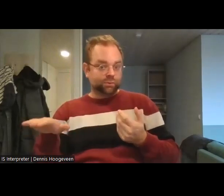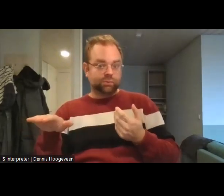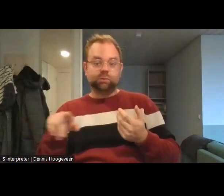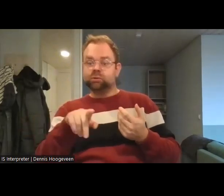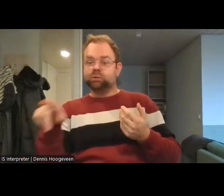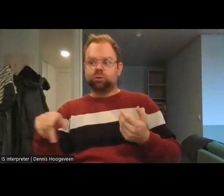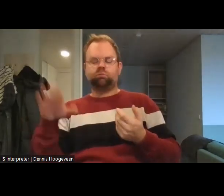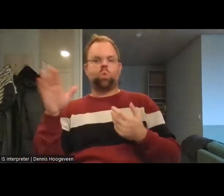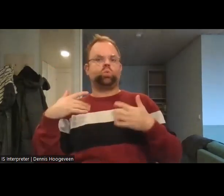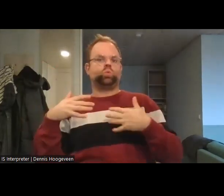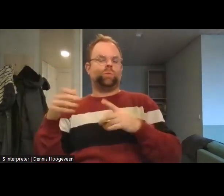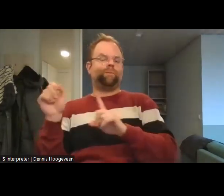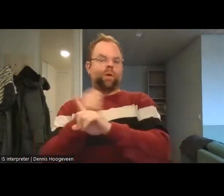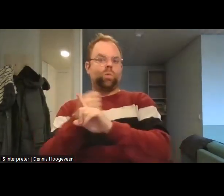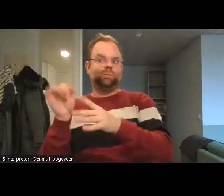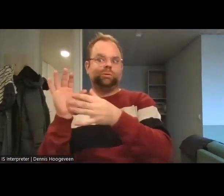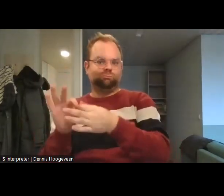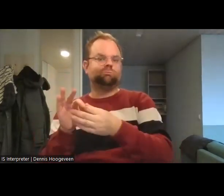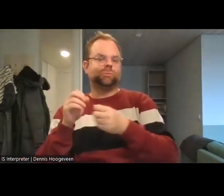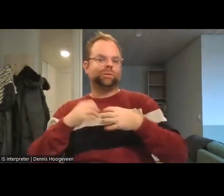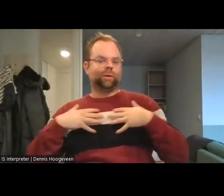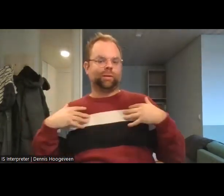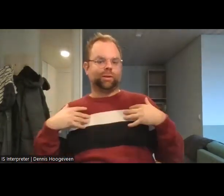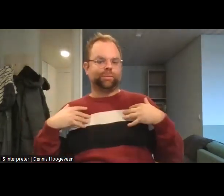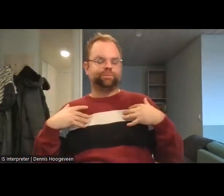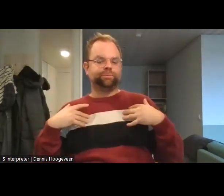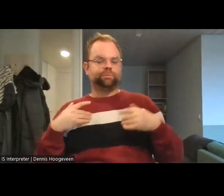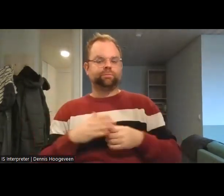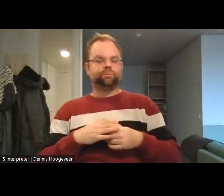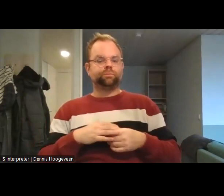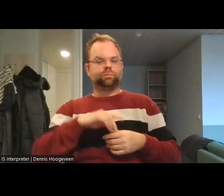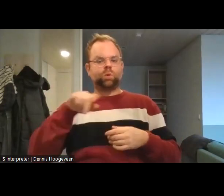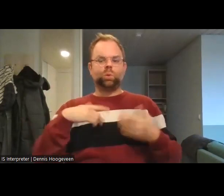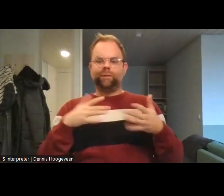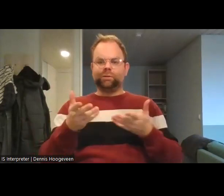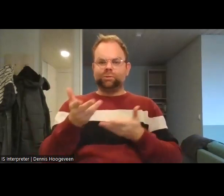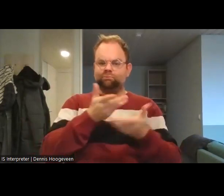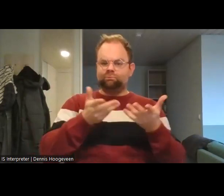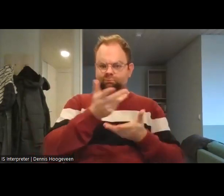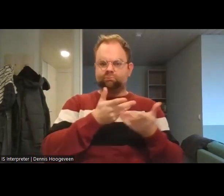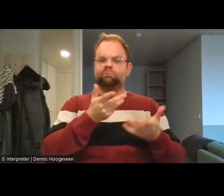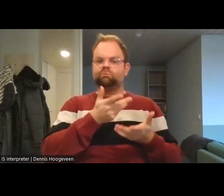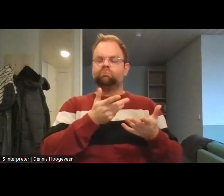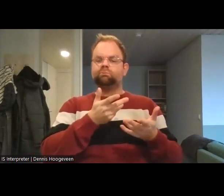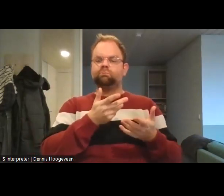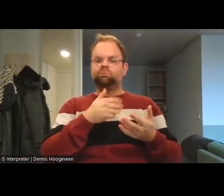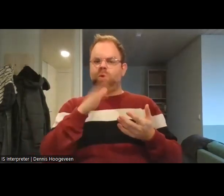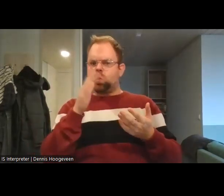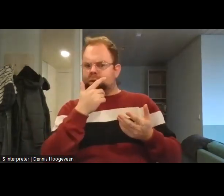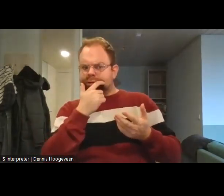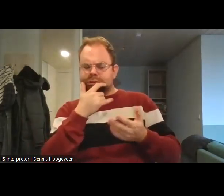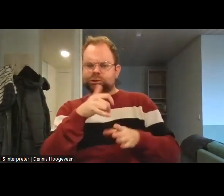les plus grands risques plus communs et les barrières auxquelles font face les femmes et les filles avec handicap pour avoir accès